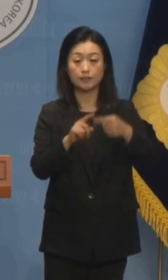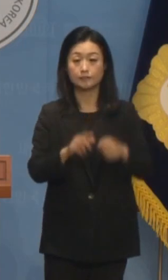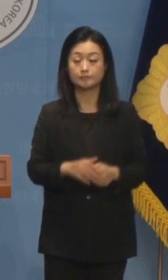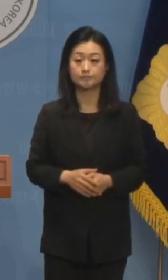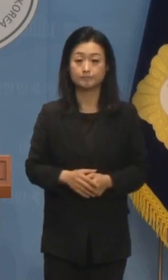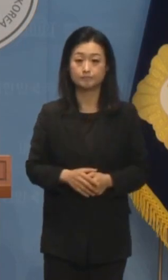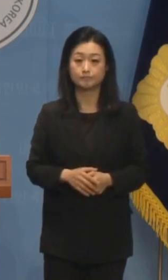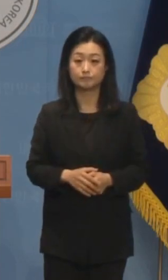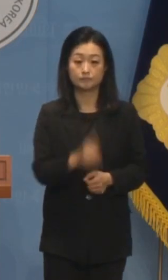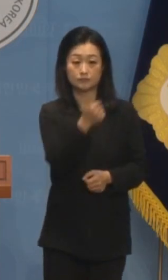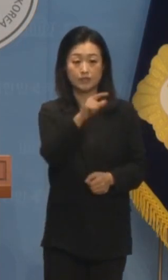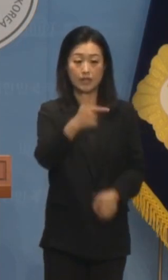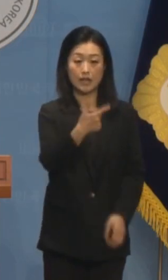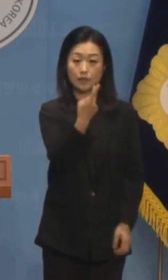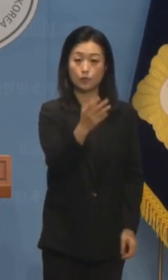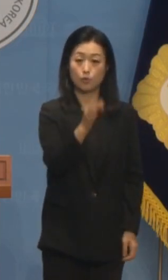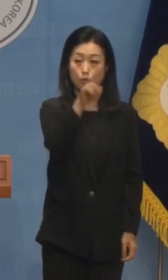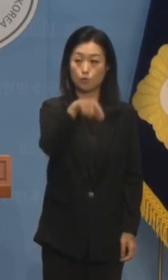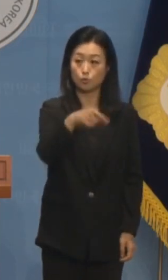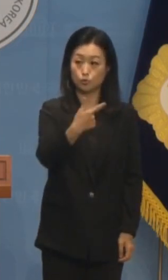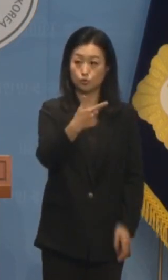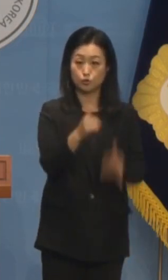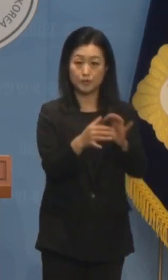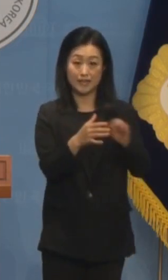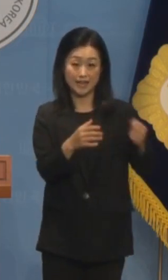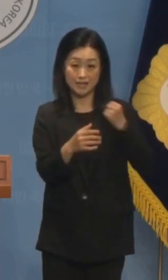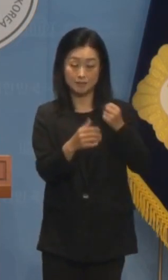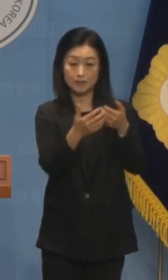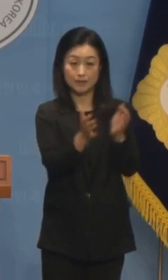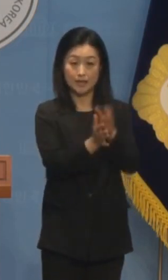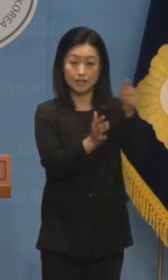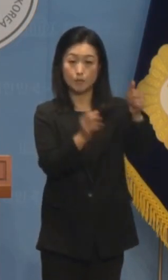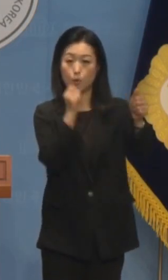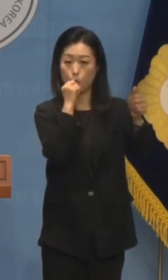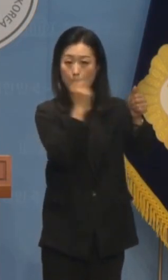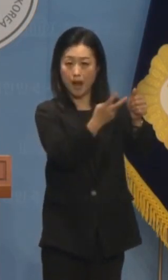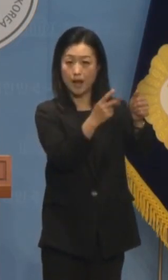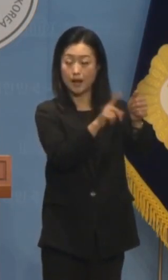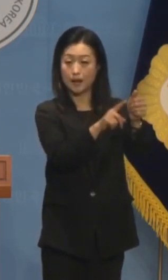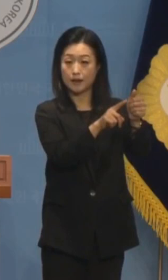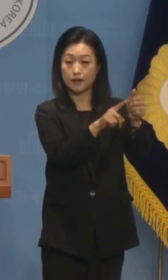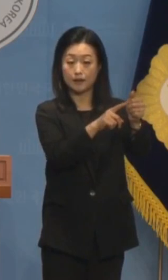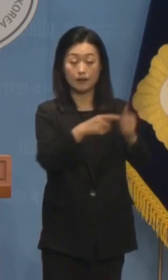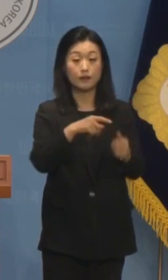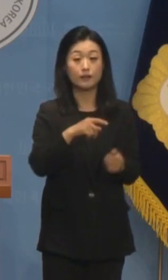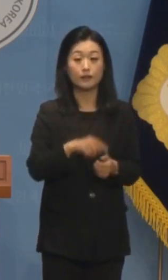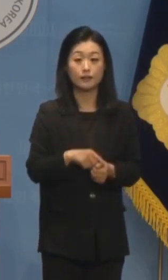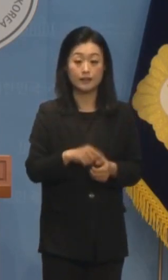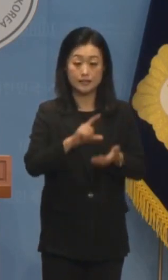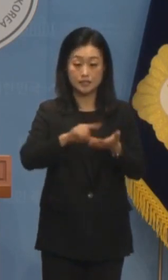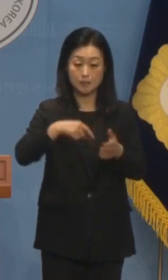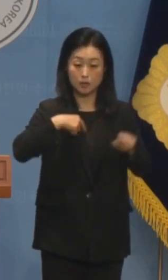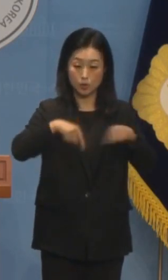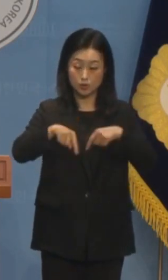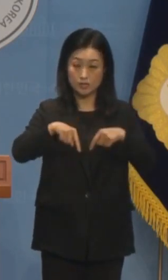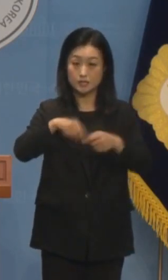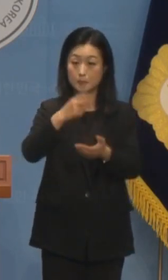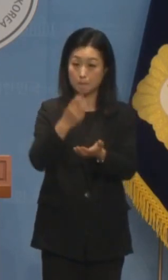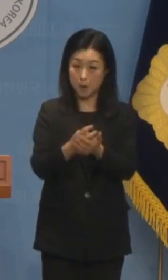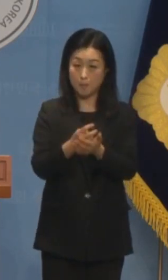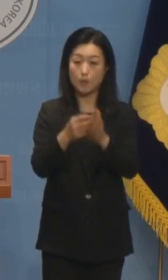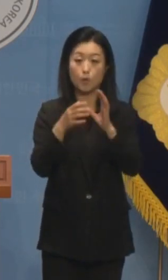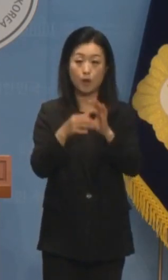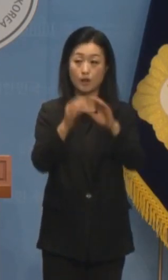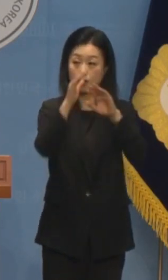저희가 한동훈 국민의힘 당대표를 고발하면서 적용됐던 지방교육자치법과